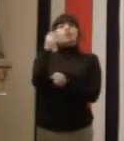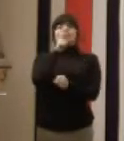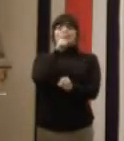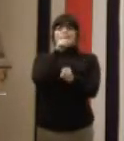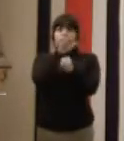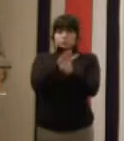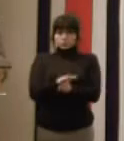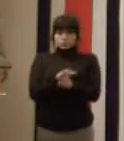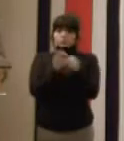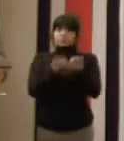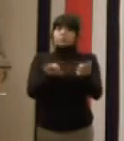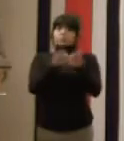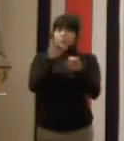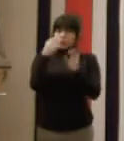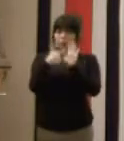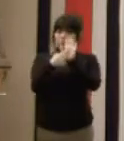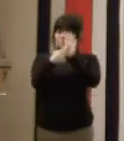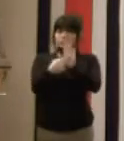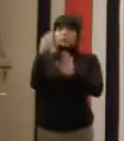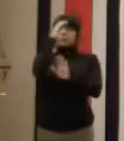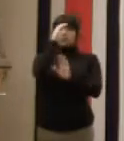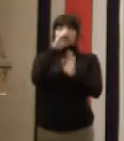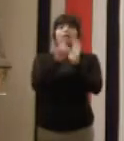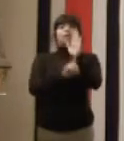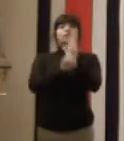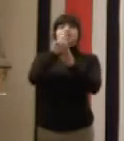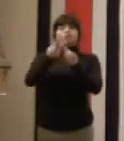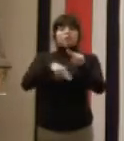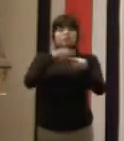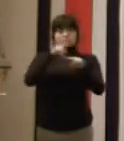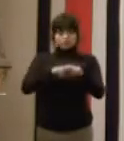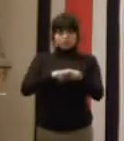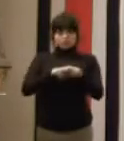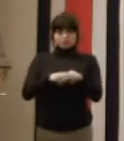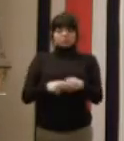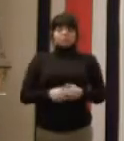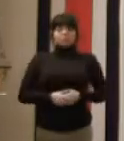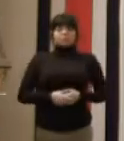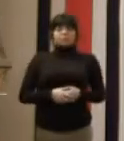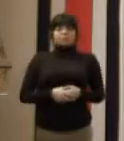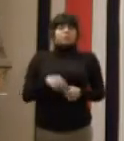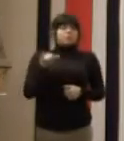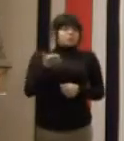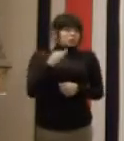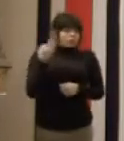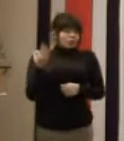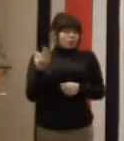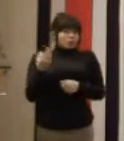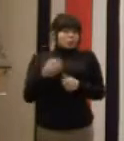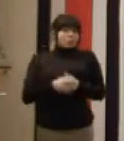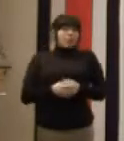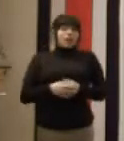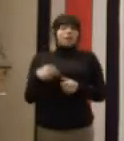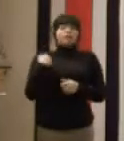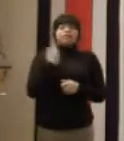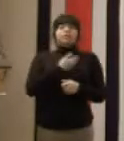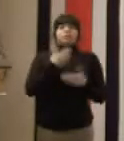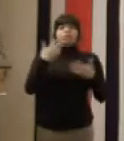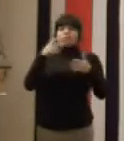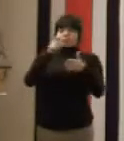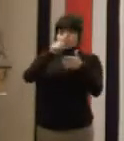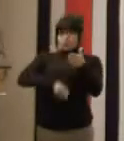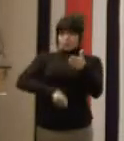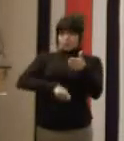comprometida y significativa con el desarrollo nacional. Y de esta manera hemos